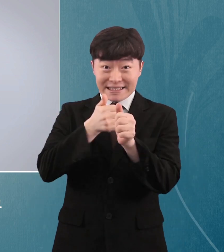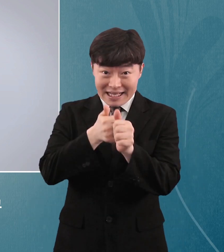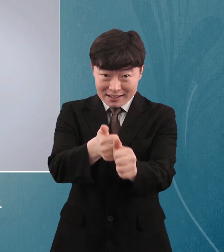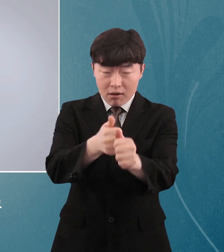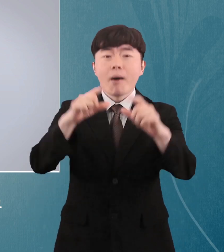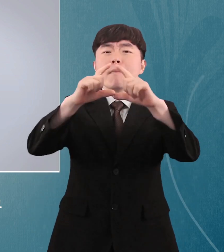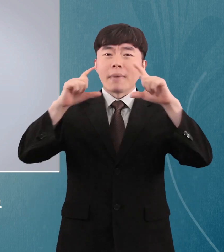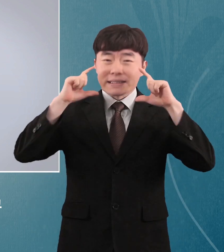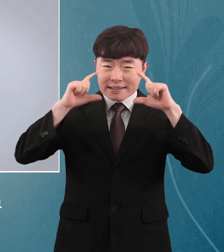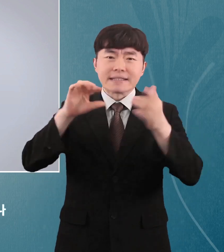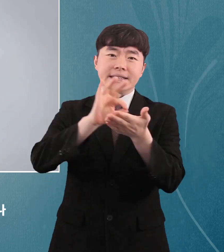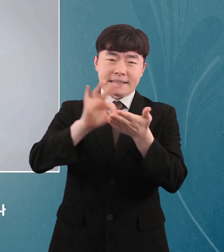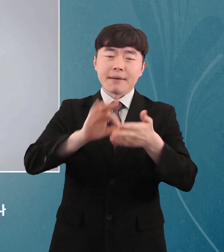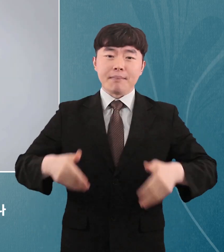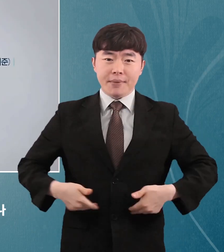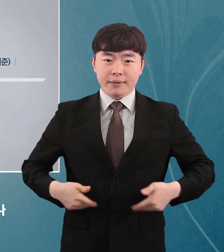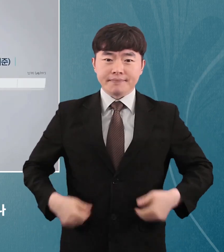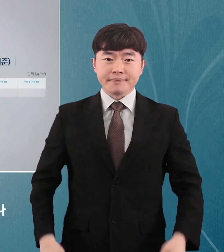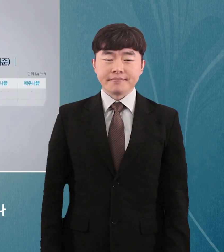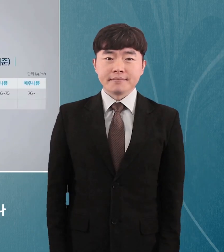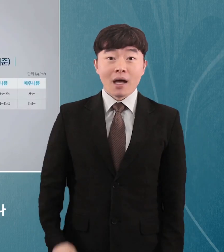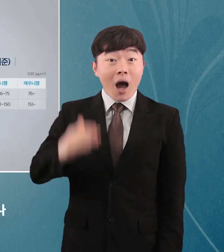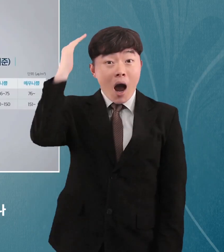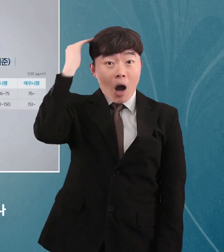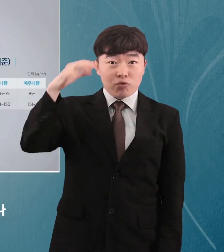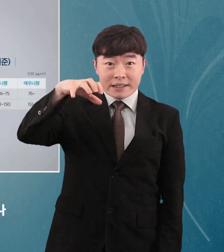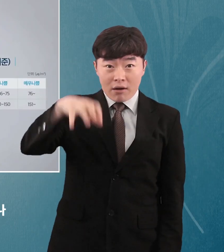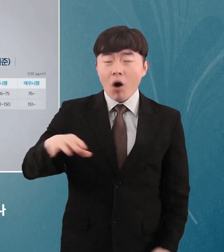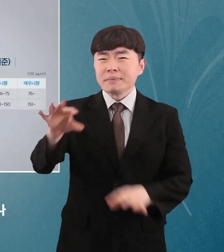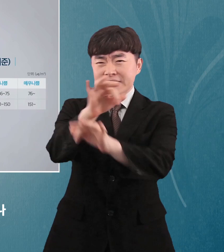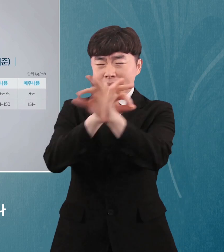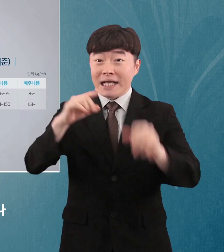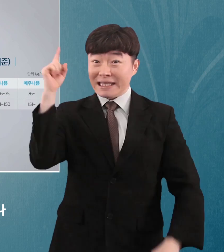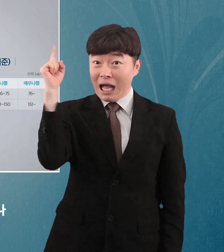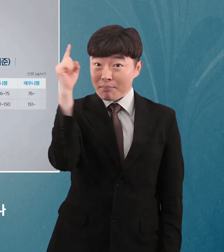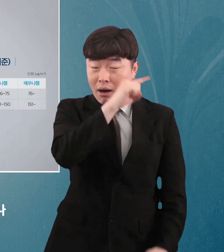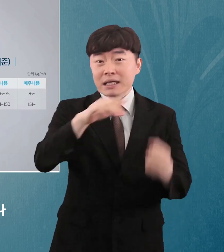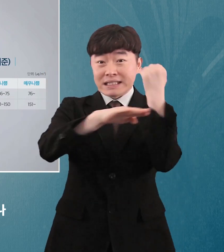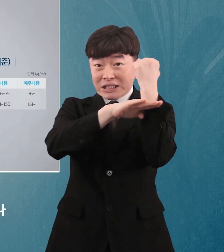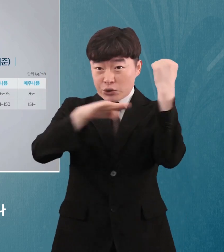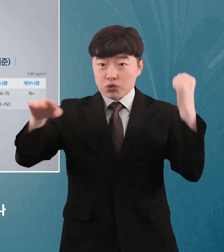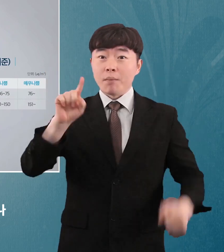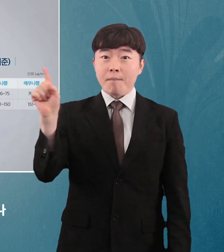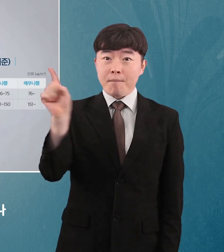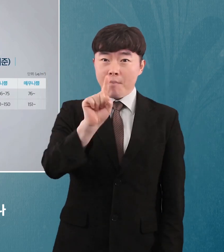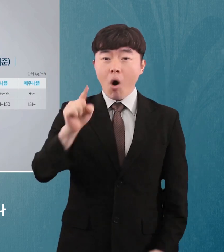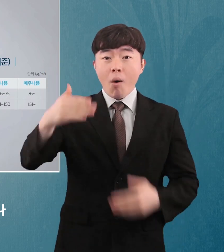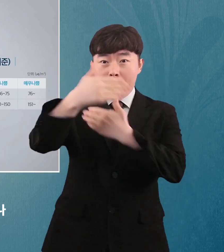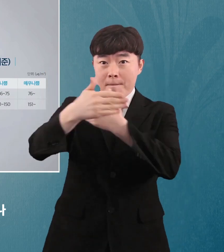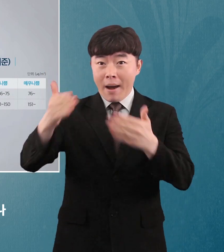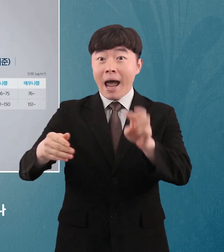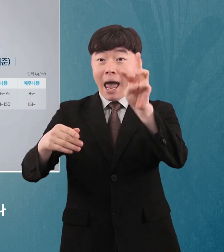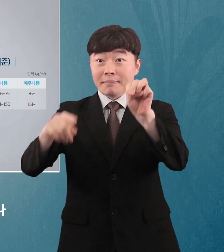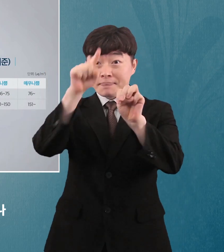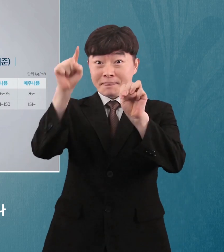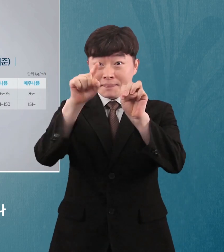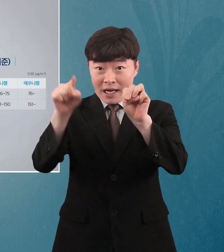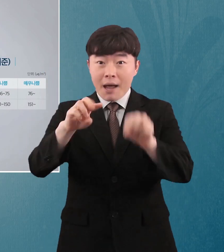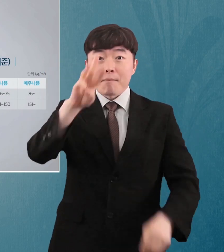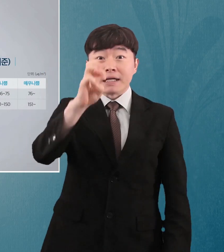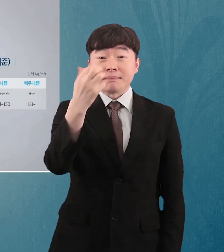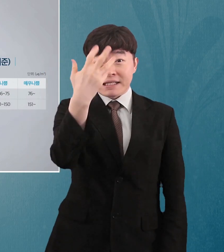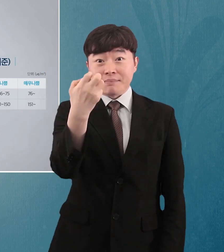고려하여 판단하면 되겠습니다. 우리나라에서는 미세먼지 농도가 세제곱미터당 81 마이크로그램